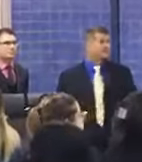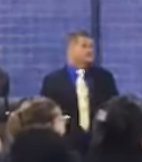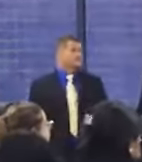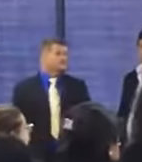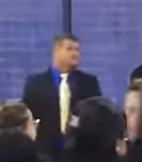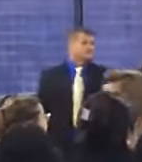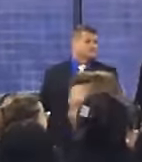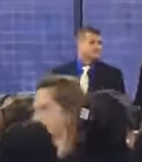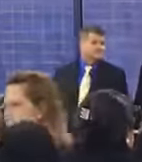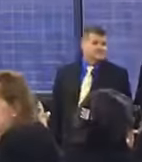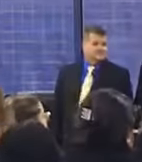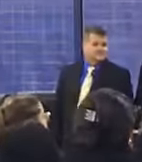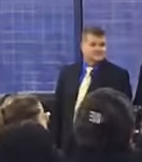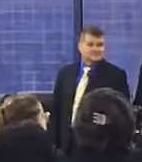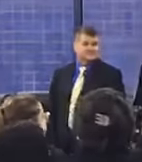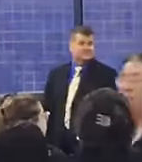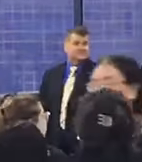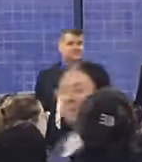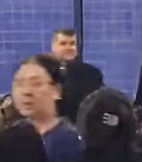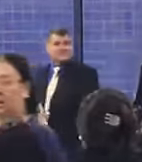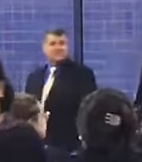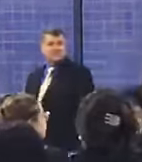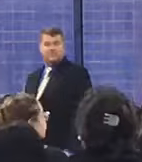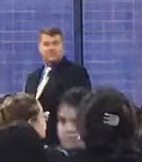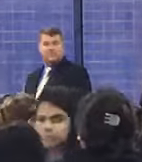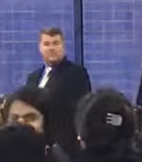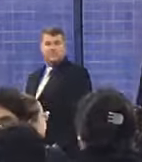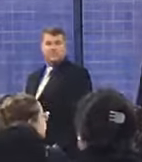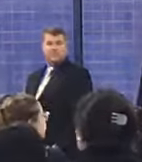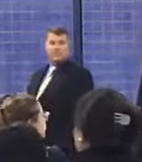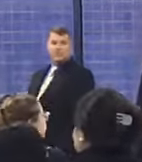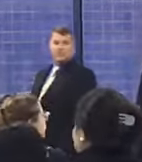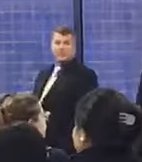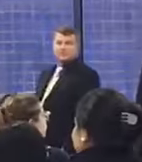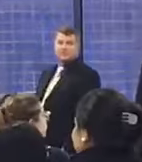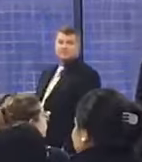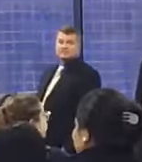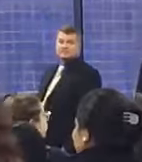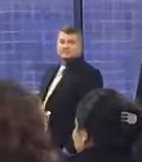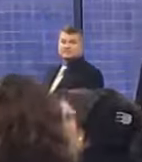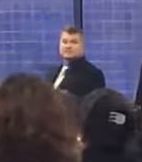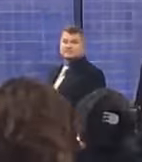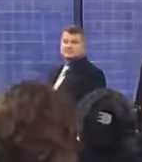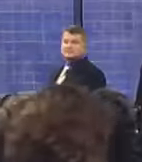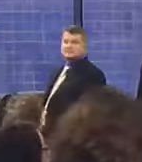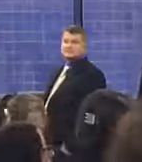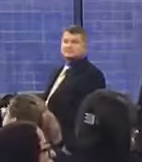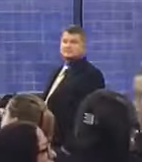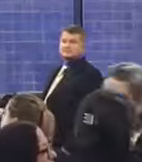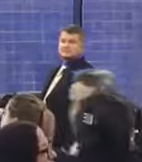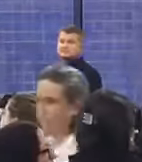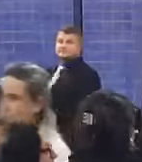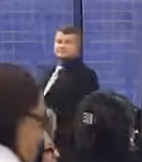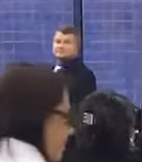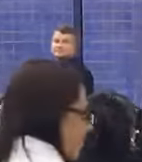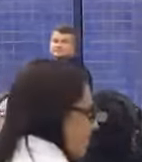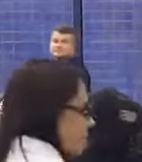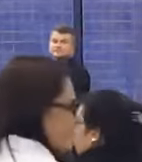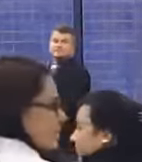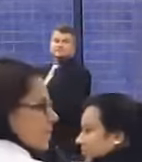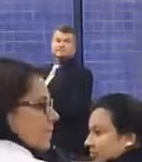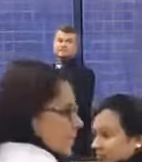você acompanha no Portal Nosso Paraná, primeira sessão legislativa no ano de 2020. Nós falamos ao vivo desde o Palácio Carijó,